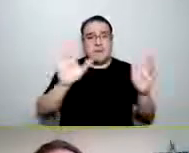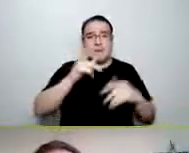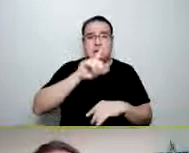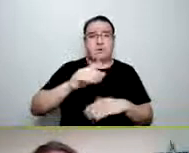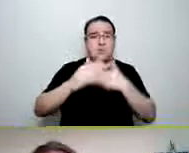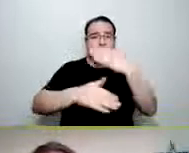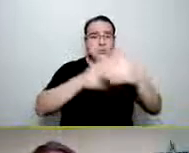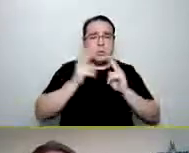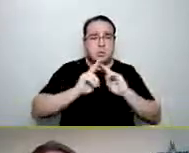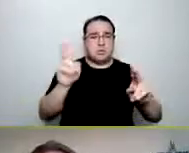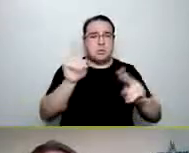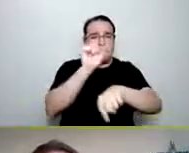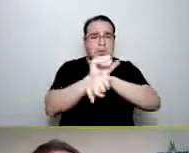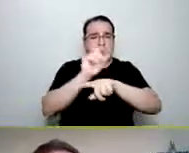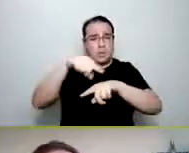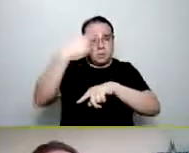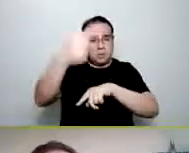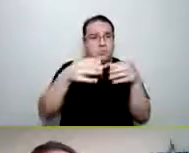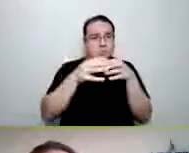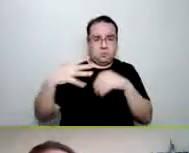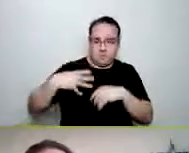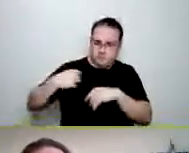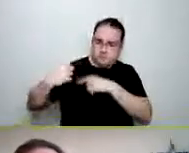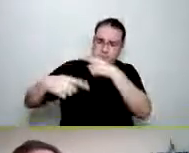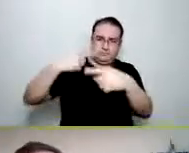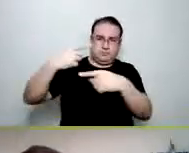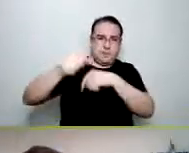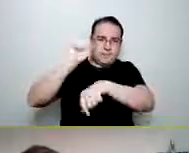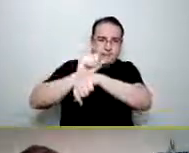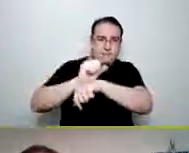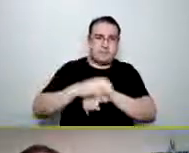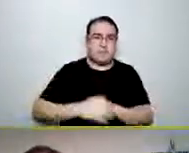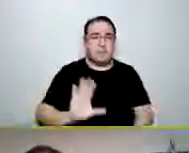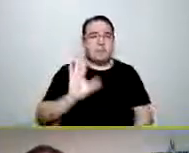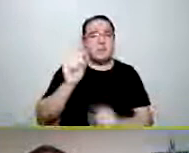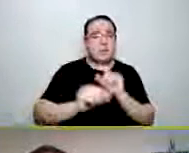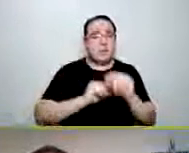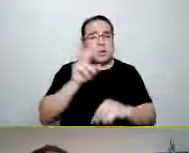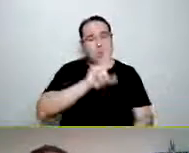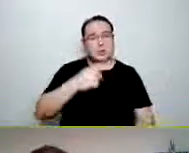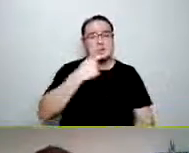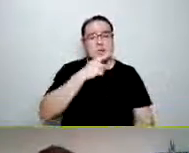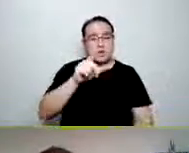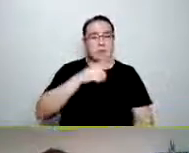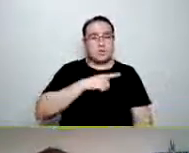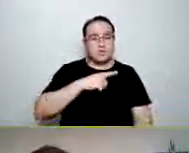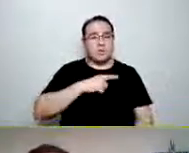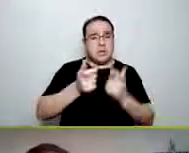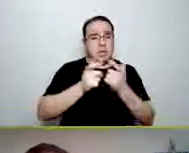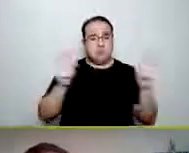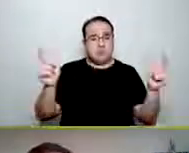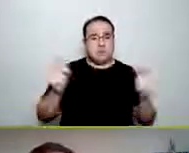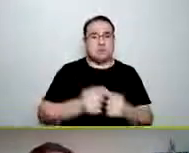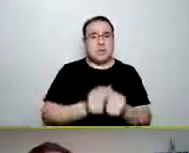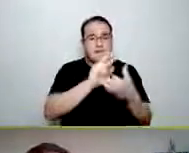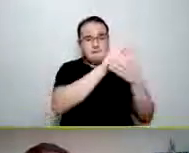passa a língua mais adiante para a próxima geração. Aí as consequências no uso da língua são que cresce o bilinguismo, né?